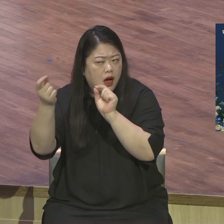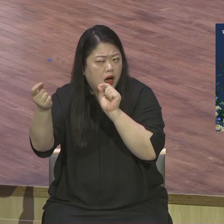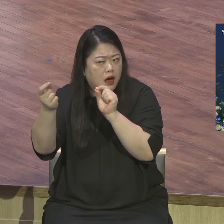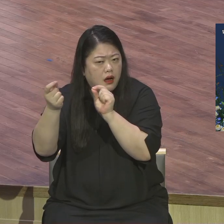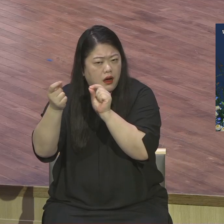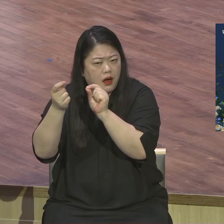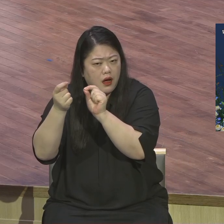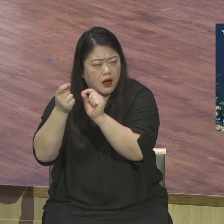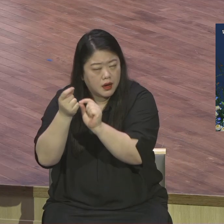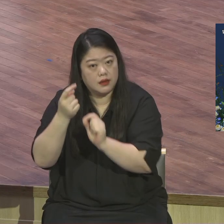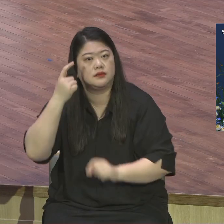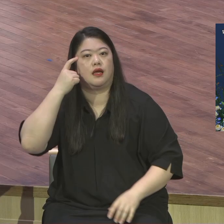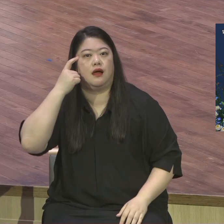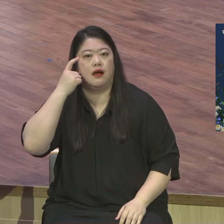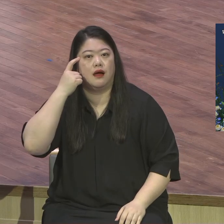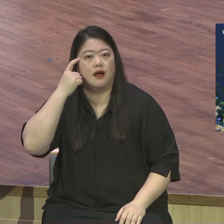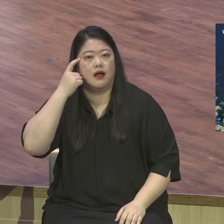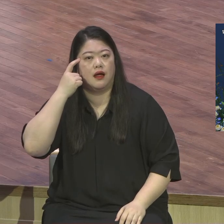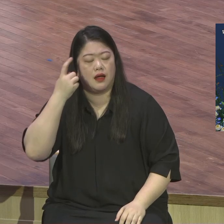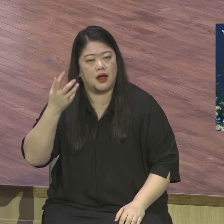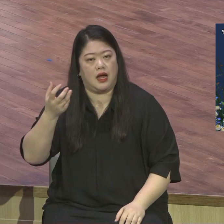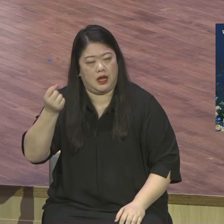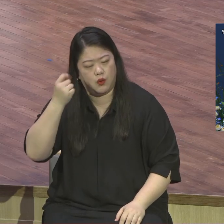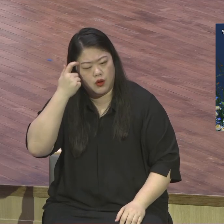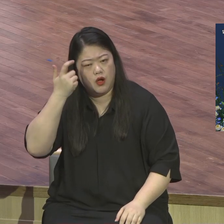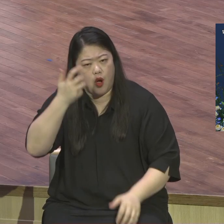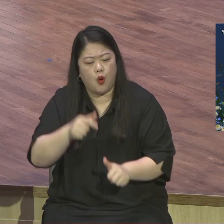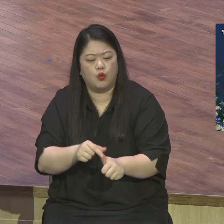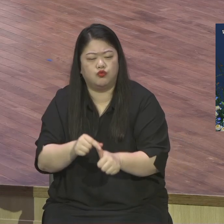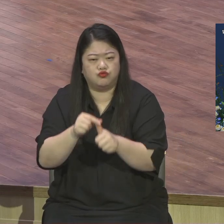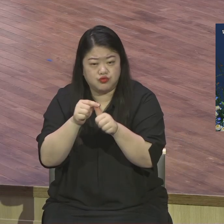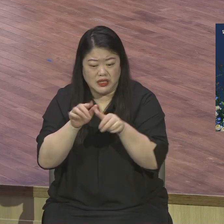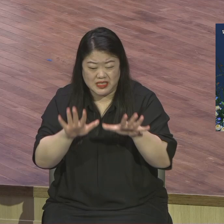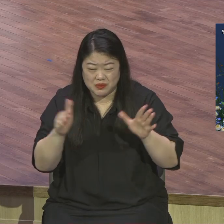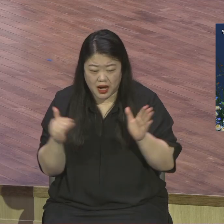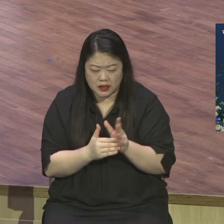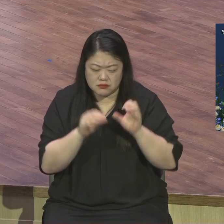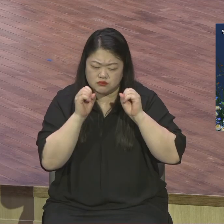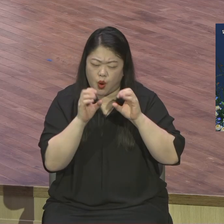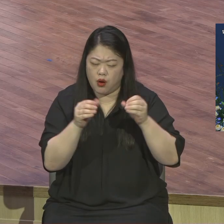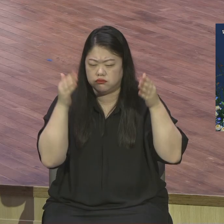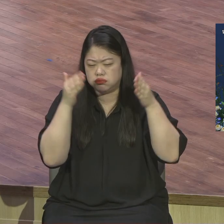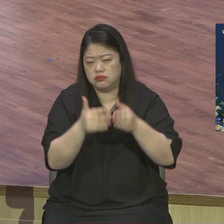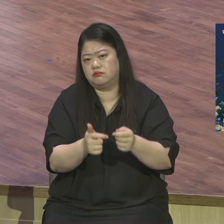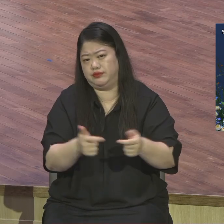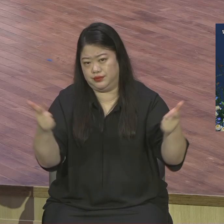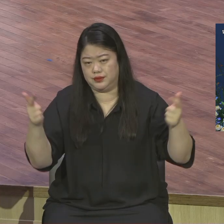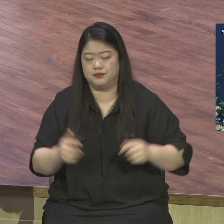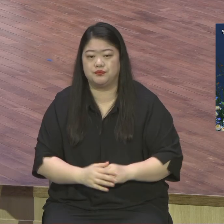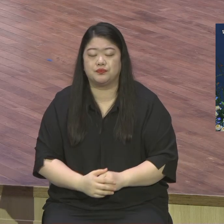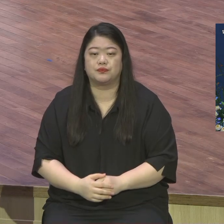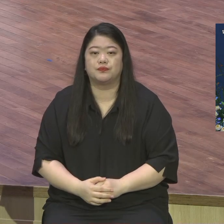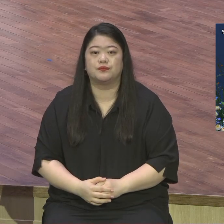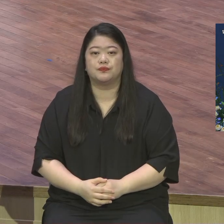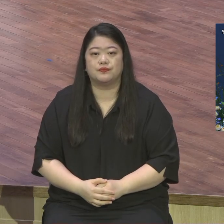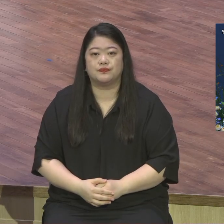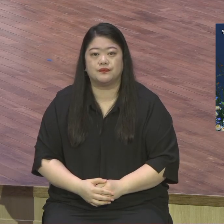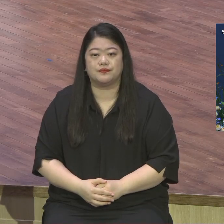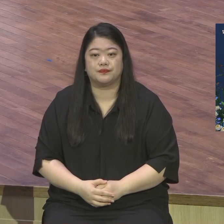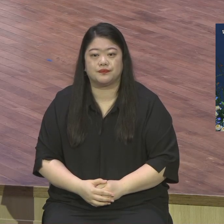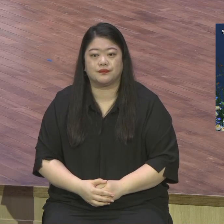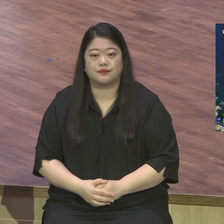영혼 구원에 그렇게 집중해왔던 것입니다. 당시 성교사들을 통해서